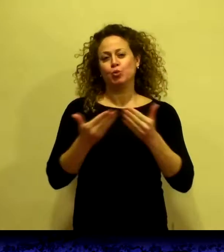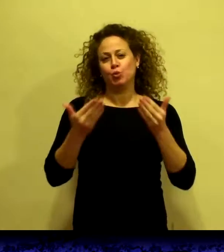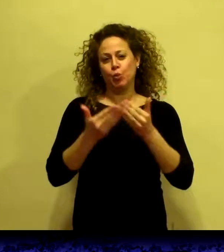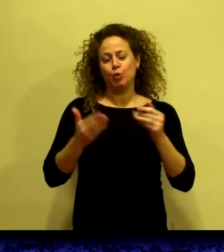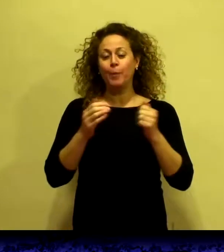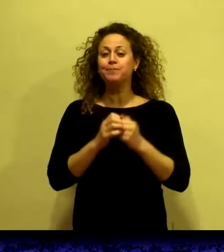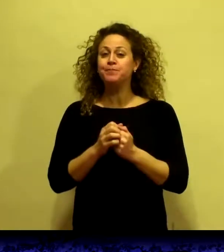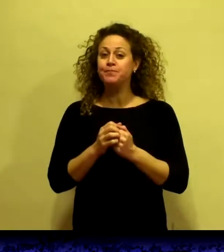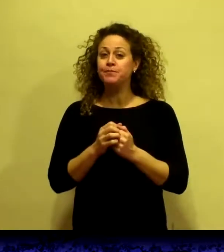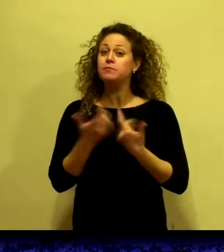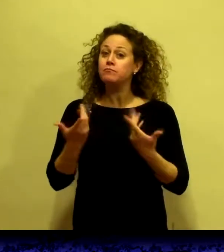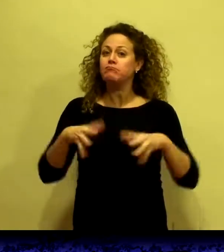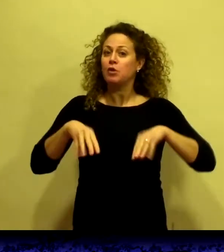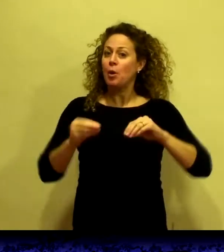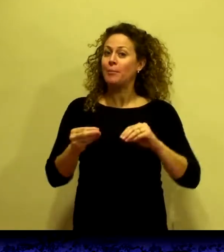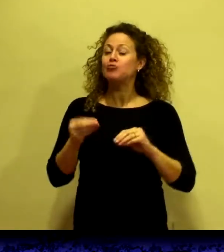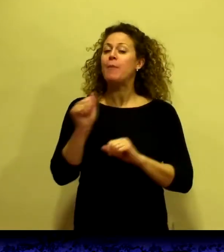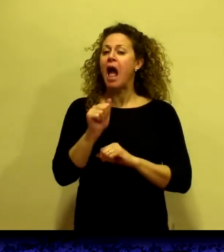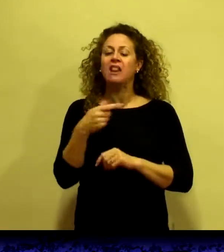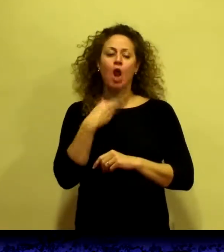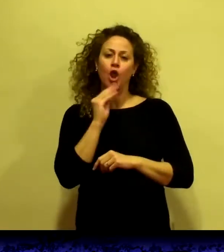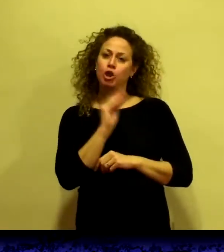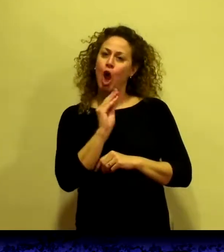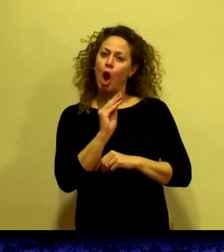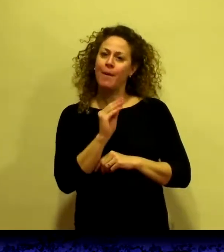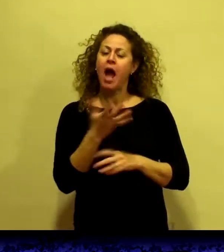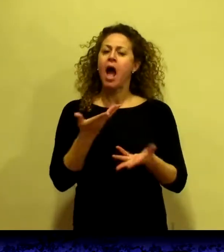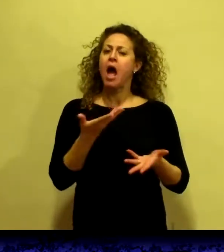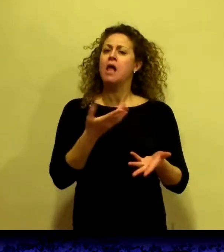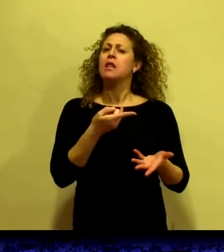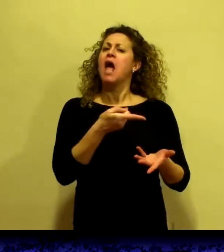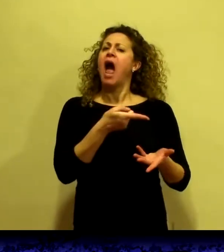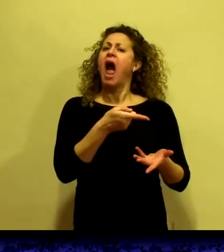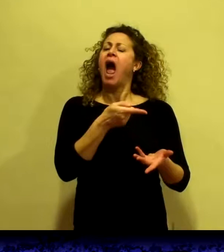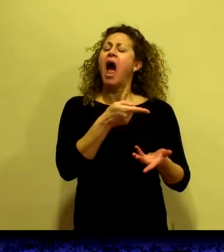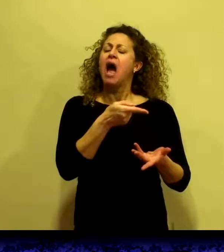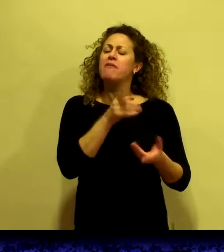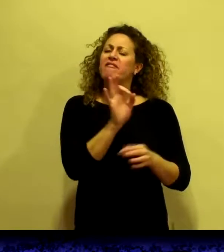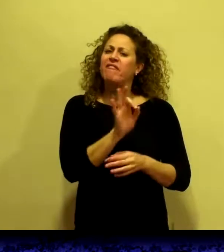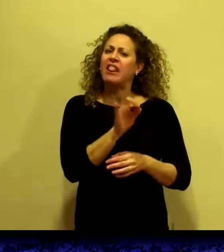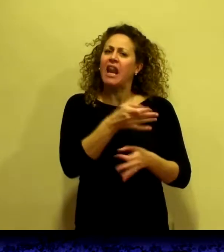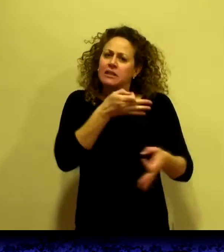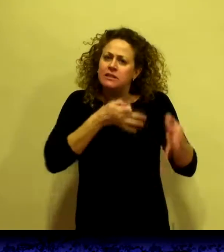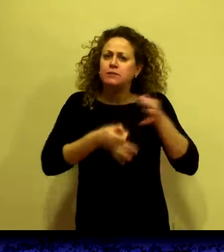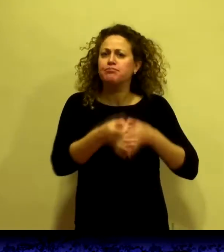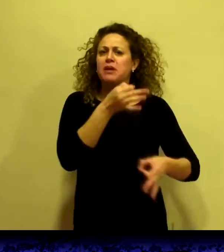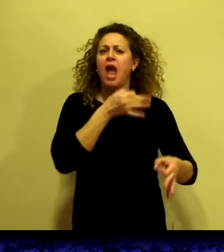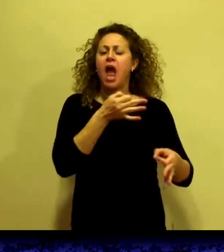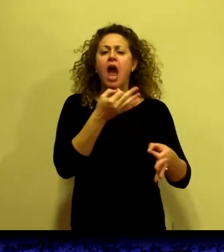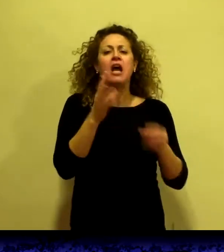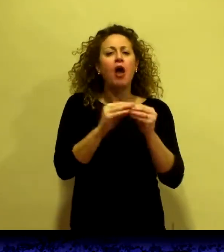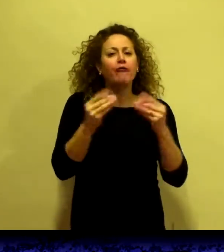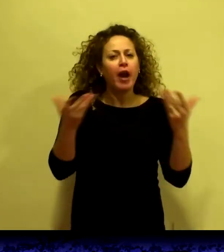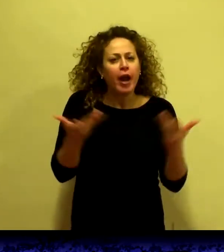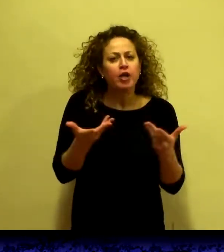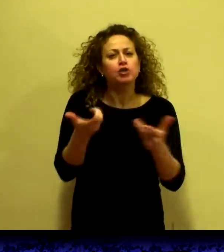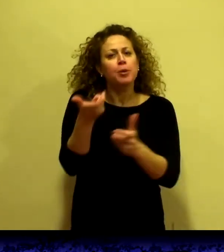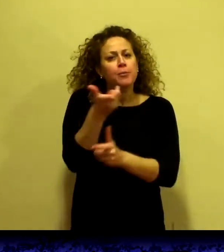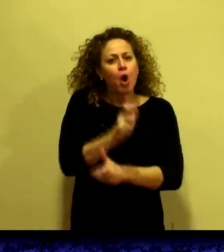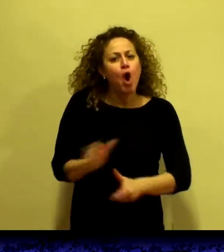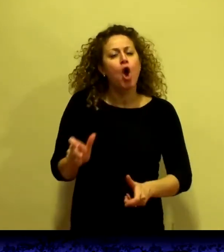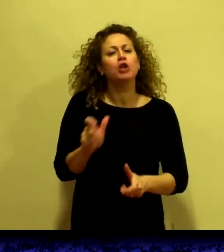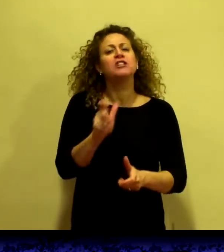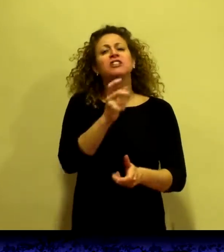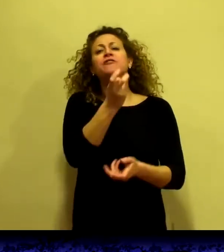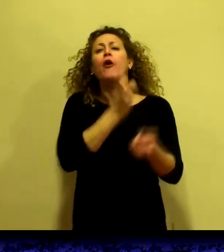Cominciamo quindi con le domande. Spiegaci chi siete, cosa fate e perché. E da dove venite? No. E da dove